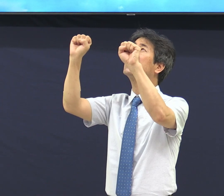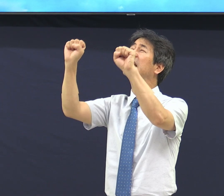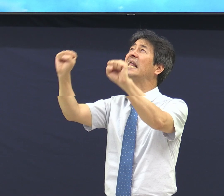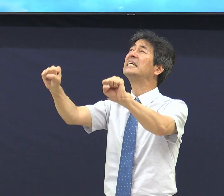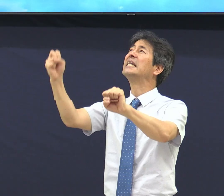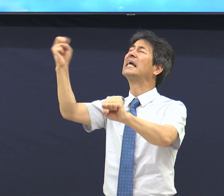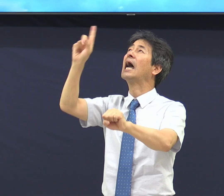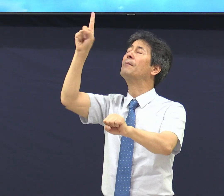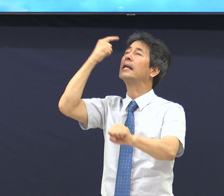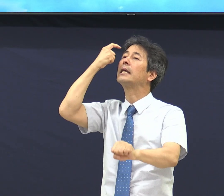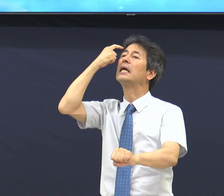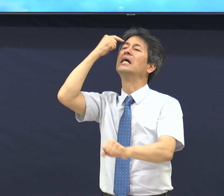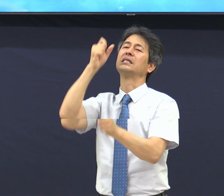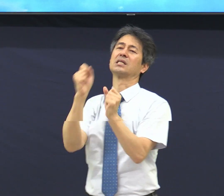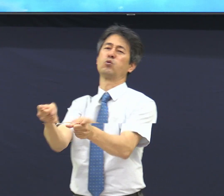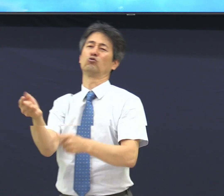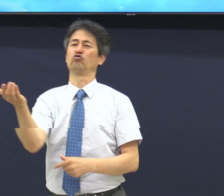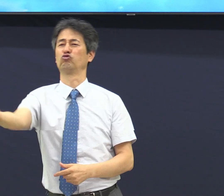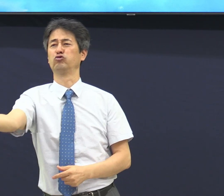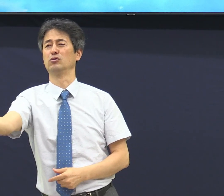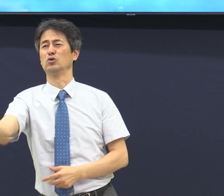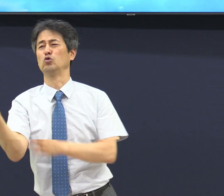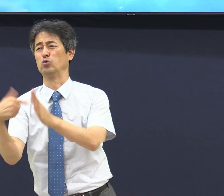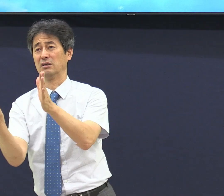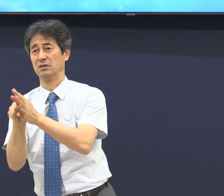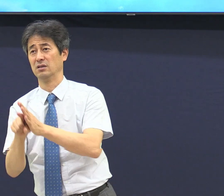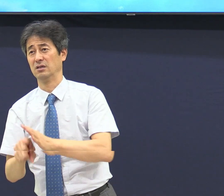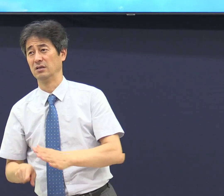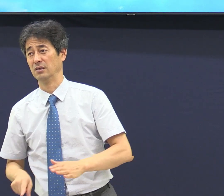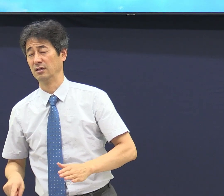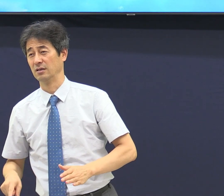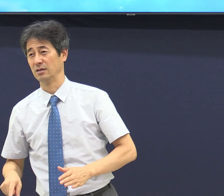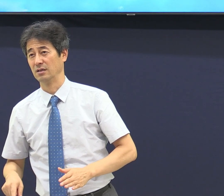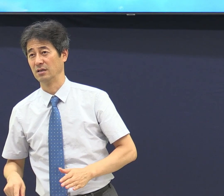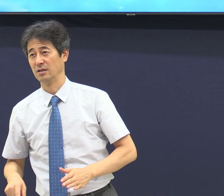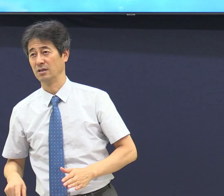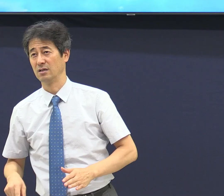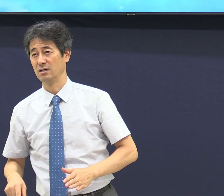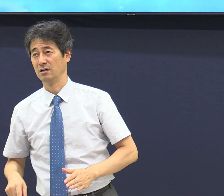하나님의 살아계심을 깨달을 수 있도록 기회를 주신 것입니다.